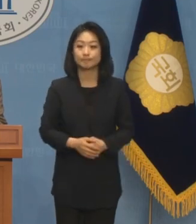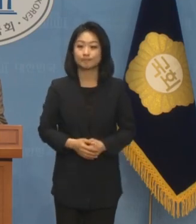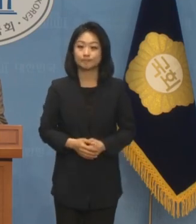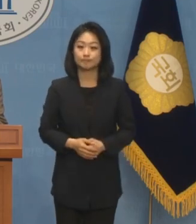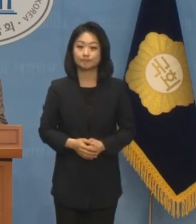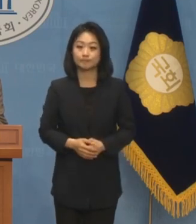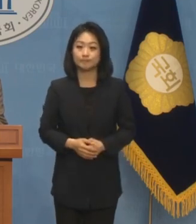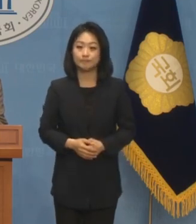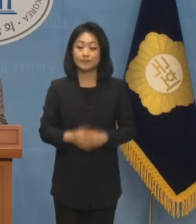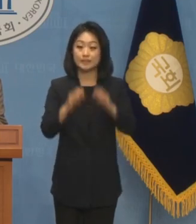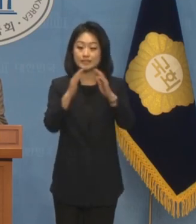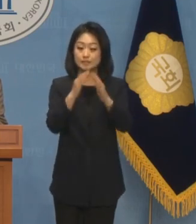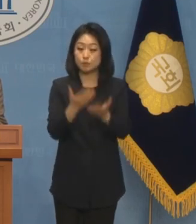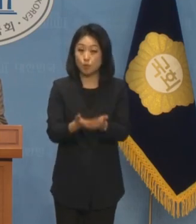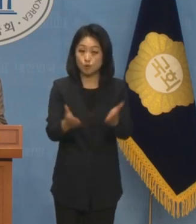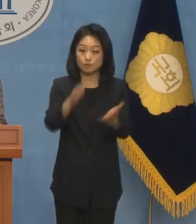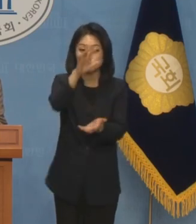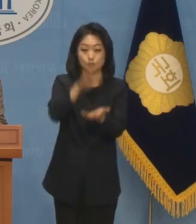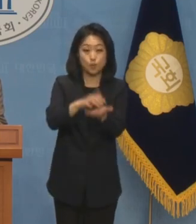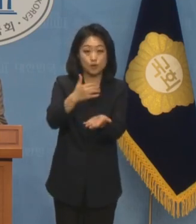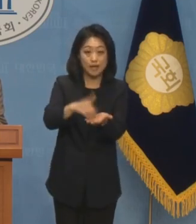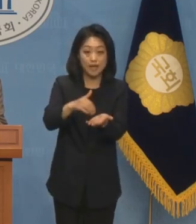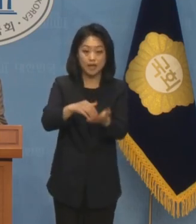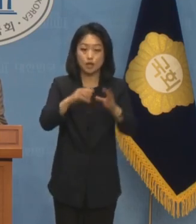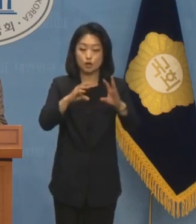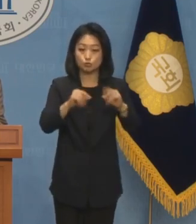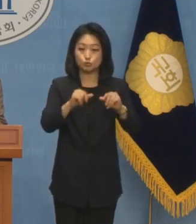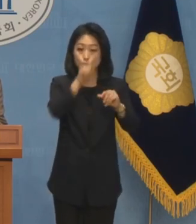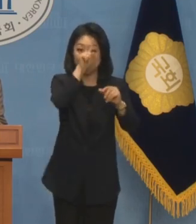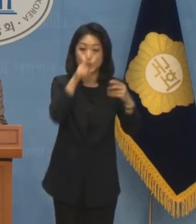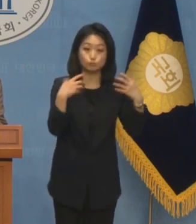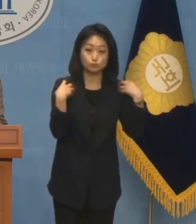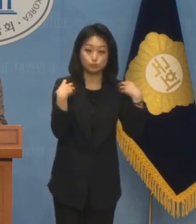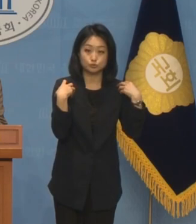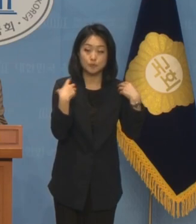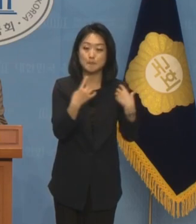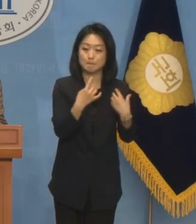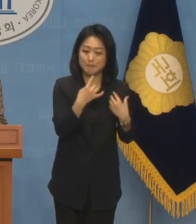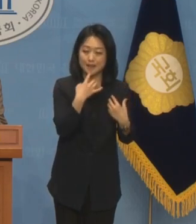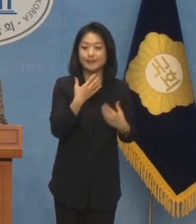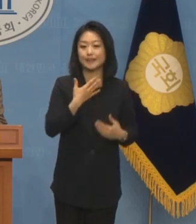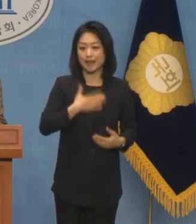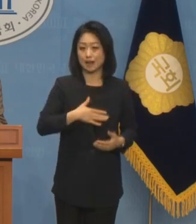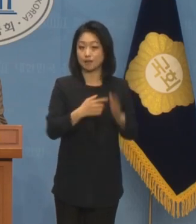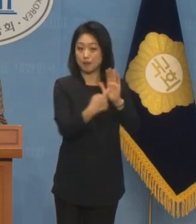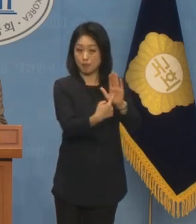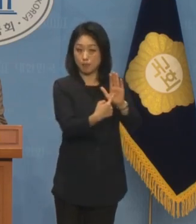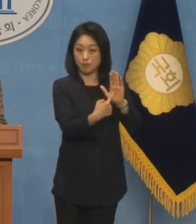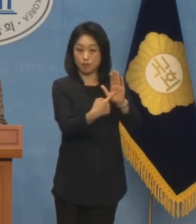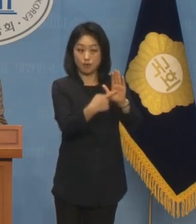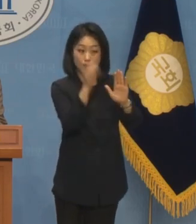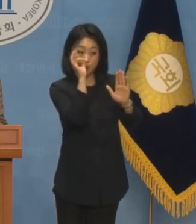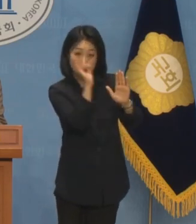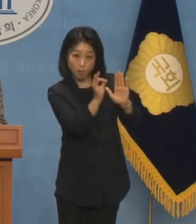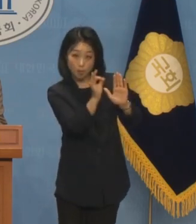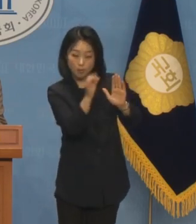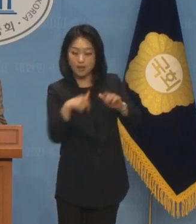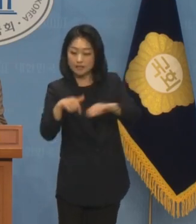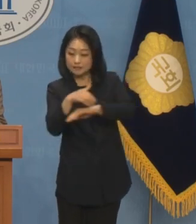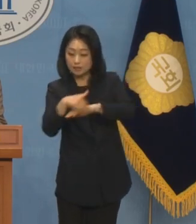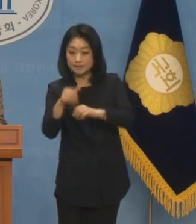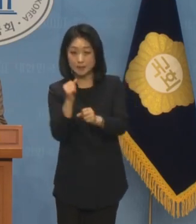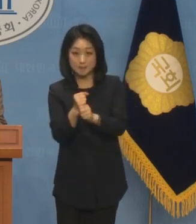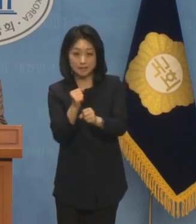이유입니다 주택공급 통계는 국토부 독점적으로 발표하는 자 또이를 기반으로 각종 정책을